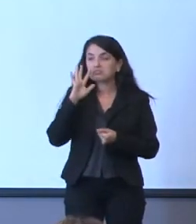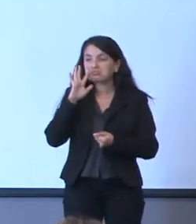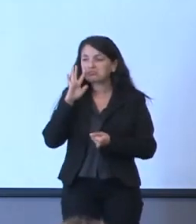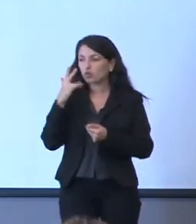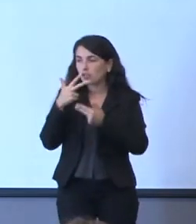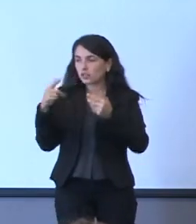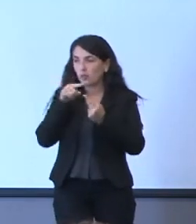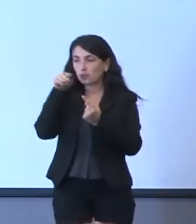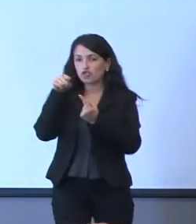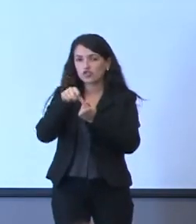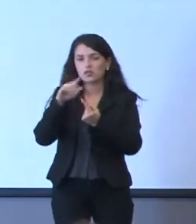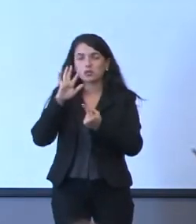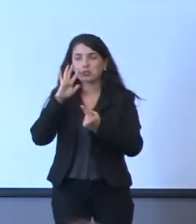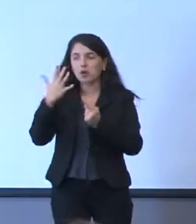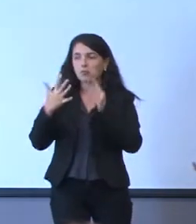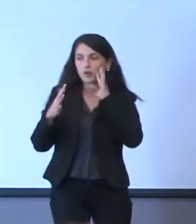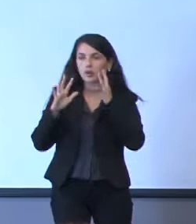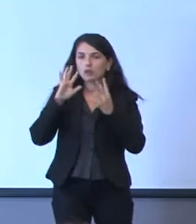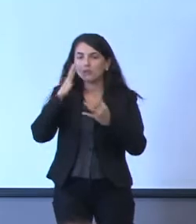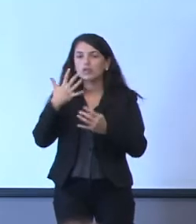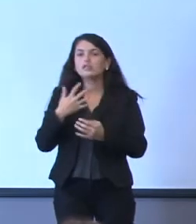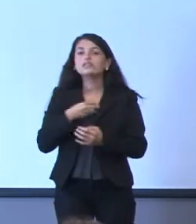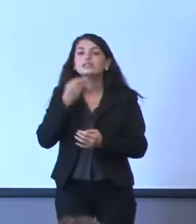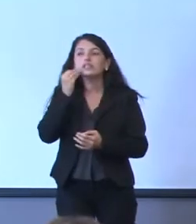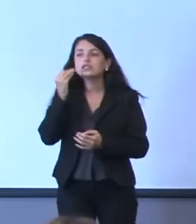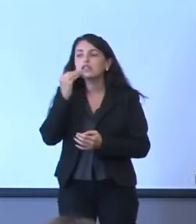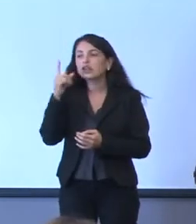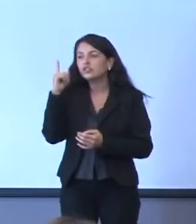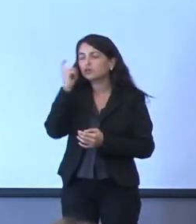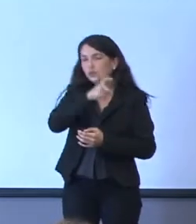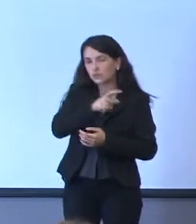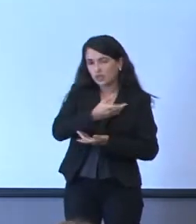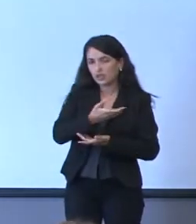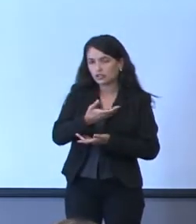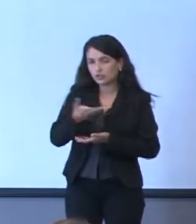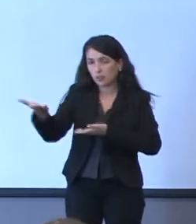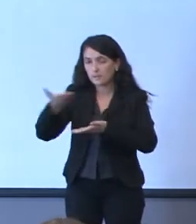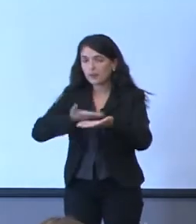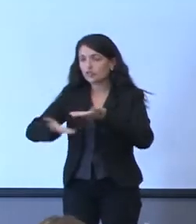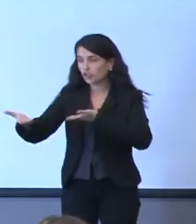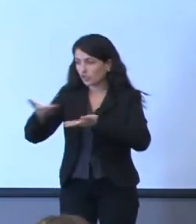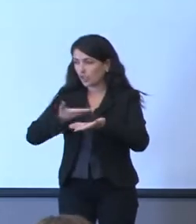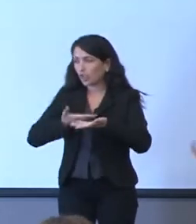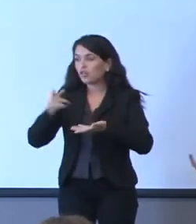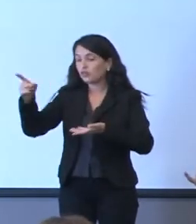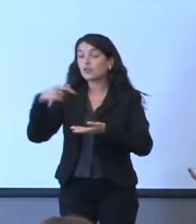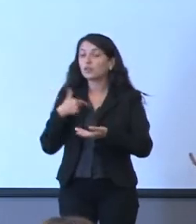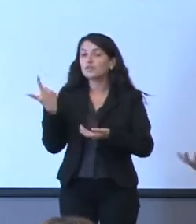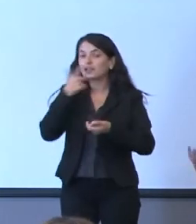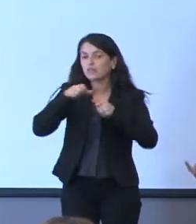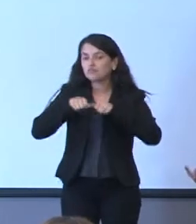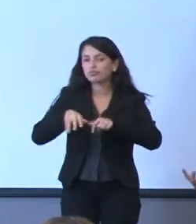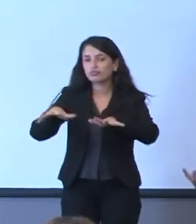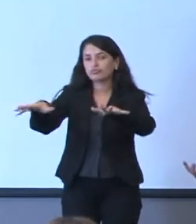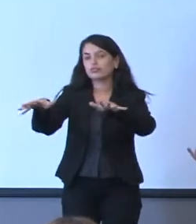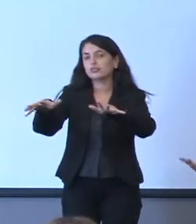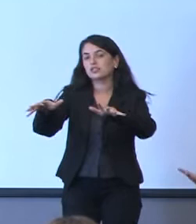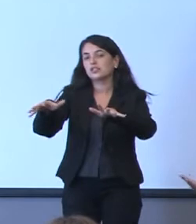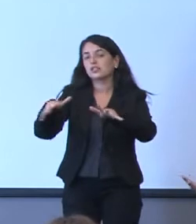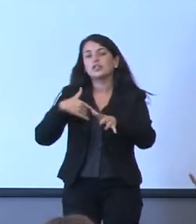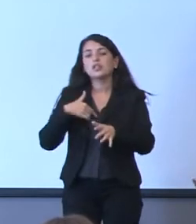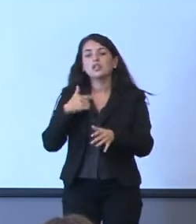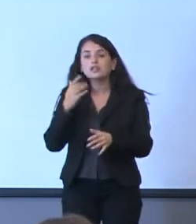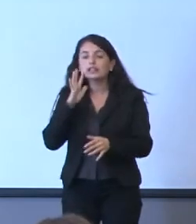tentar compartilhar essas situações objetivas de dificuldade, né, a gente vai conseguir pluralizar esse problema e tentar buscar soluções